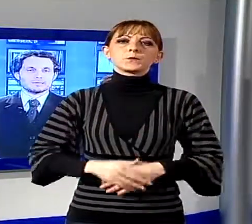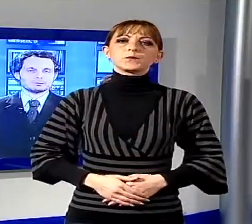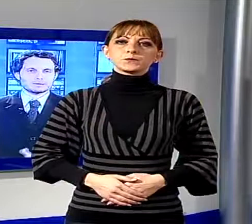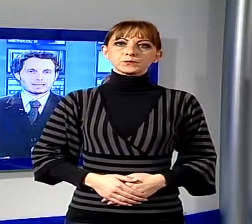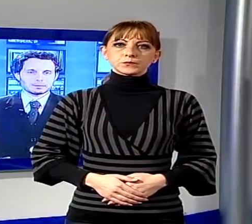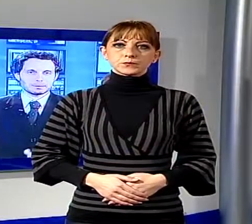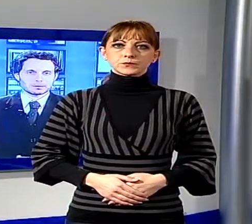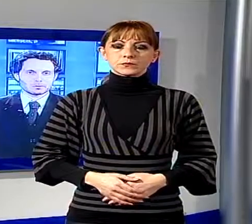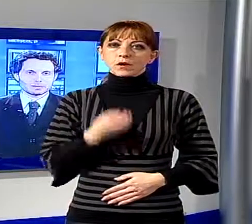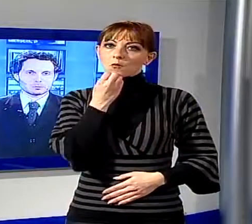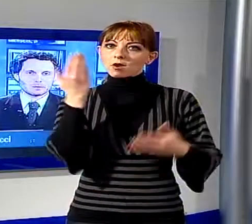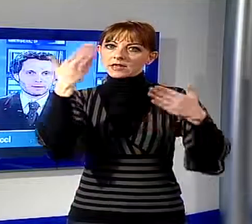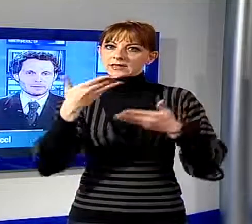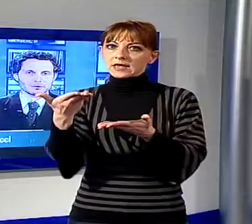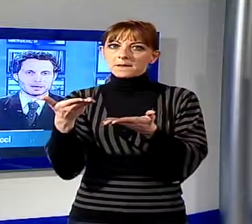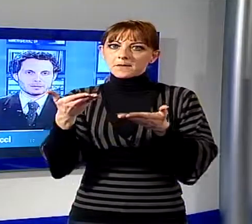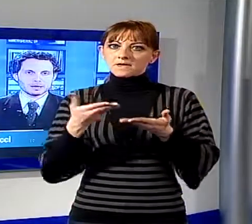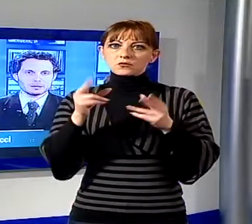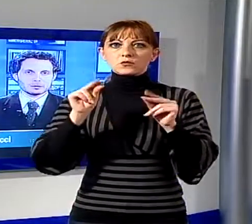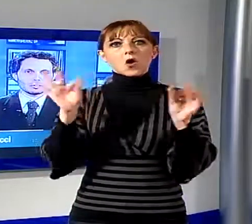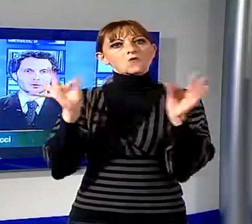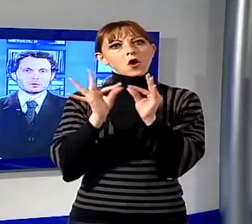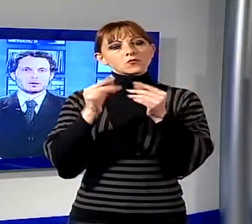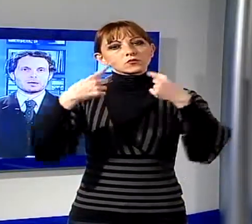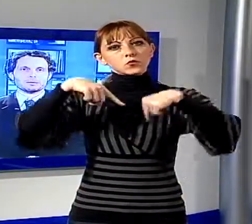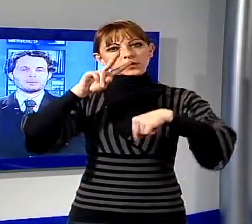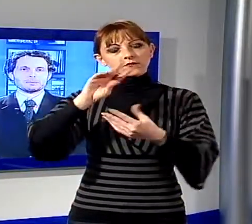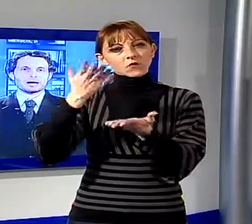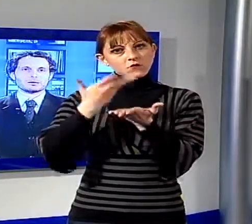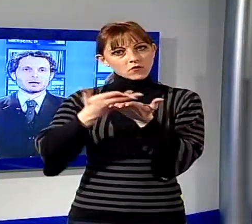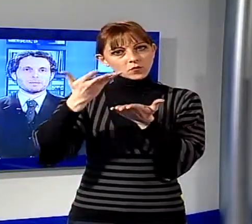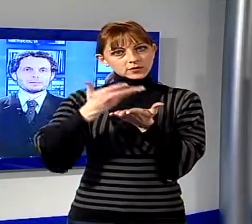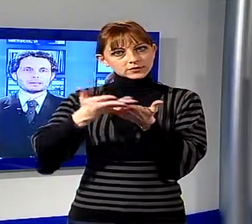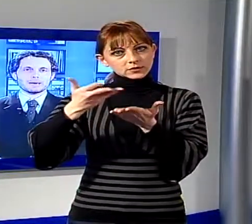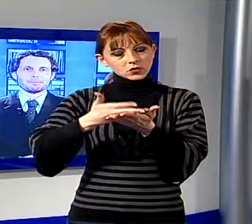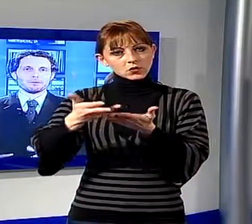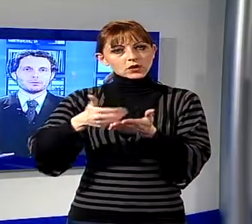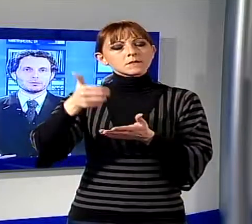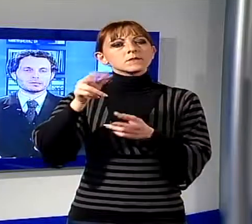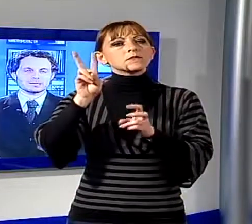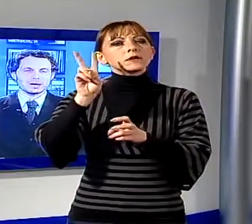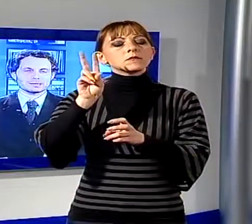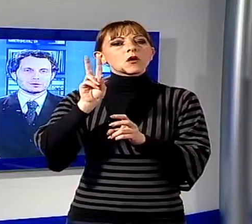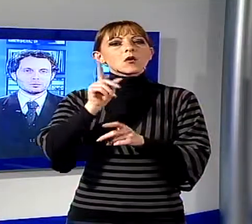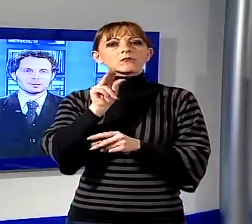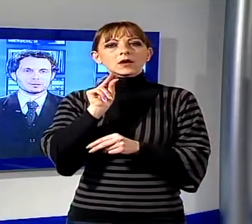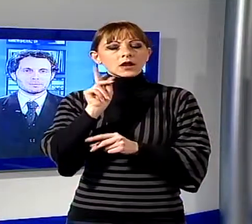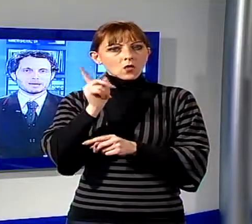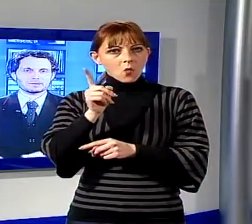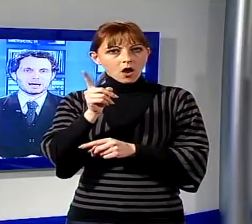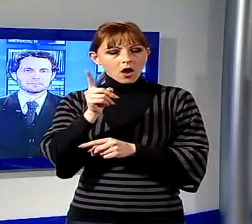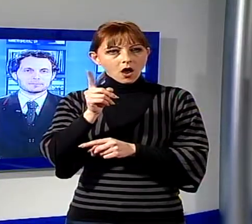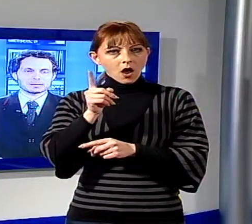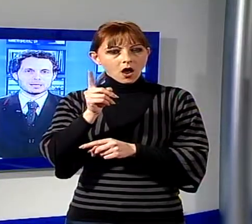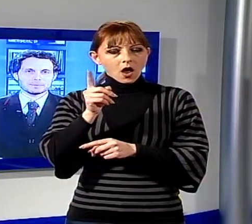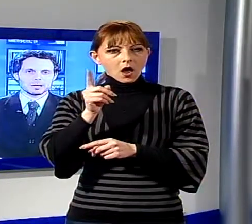Buonasera, bentrovati per questa nuova edizione del TG Noi. Ancora in primo piano il maltempo, le conseguenze dopo la